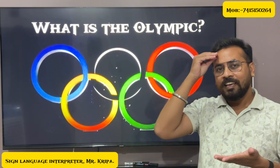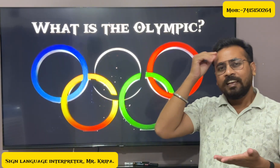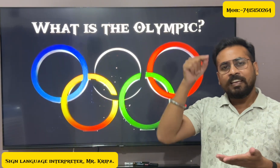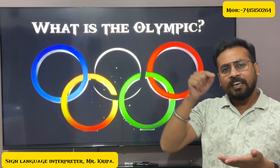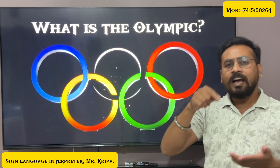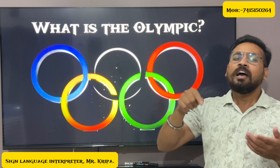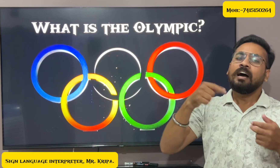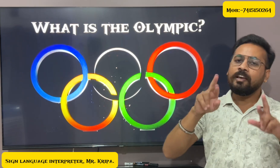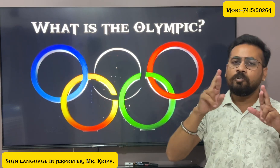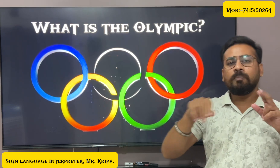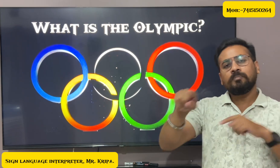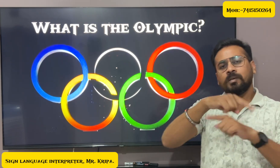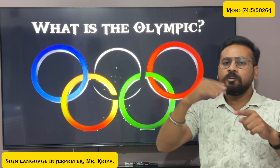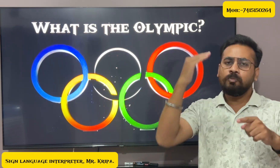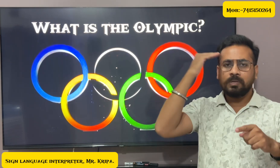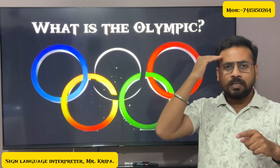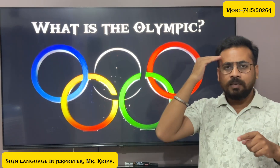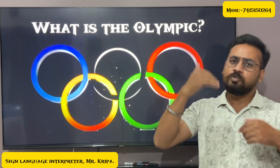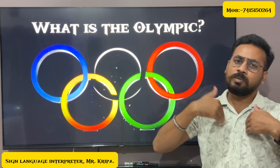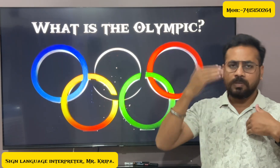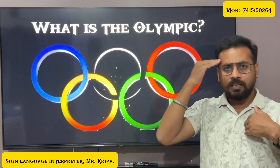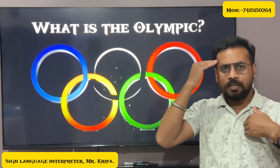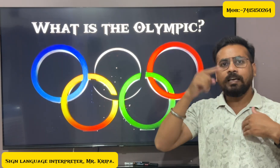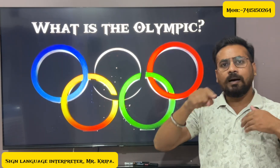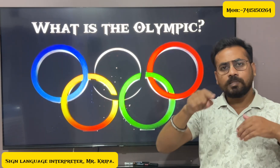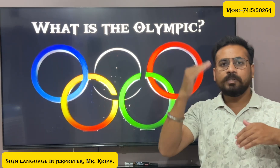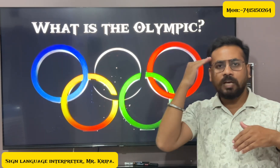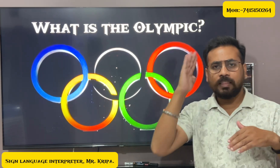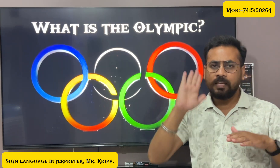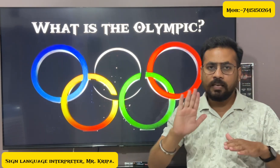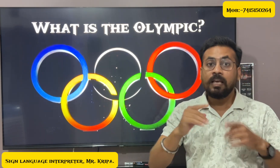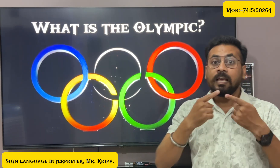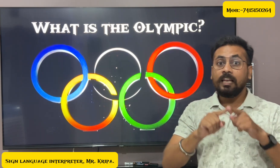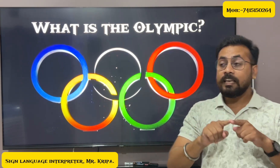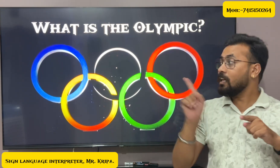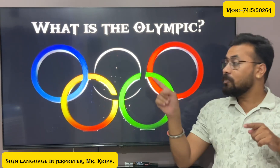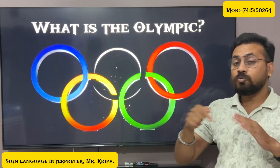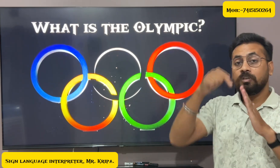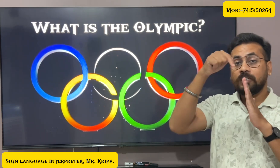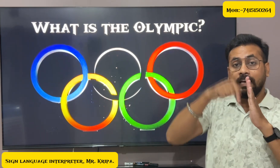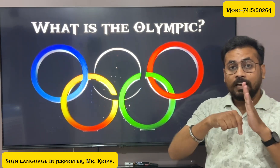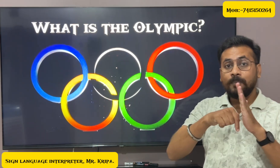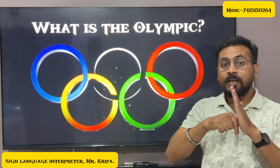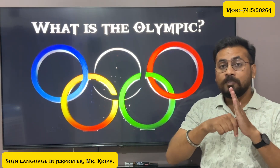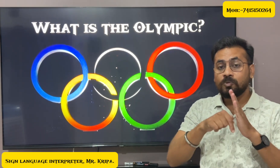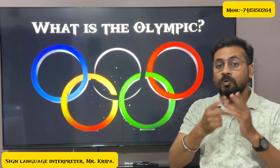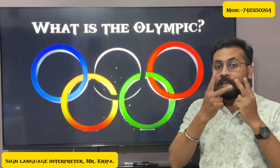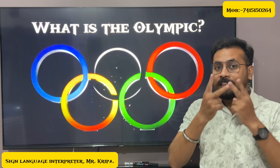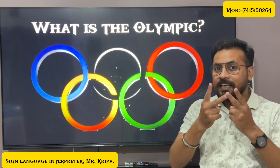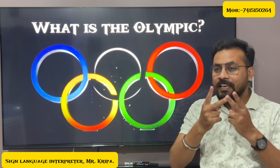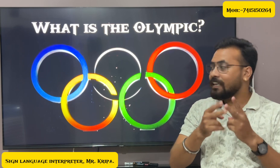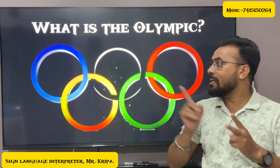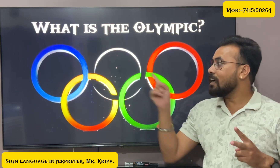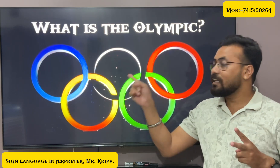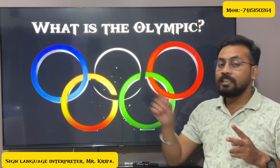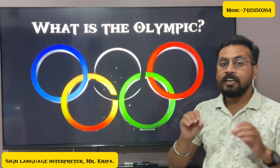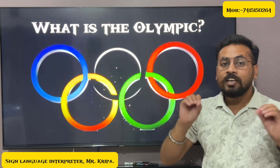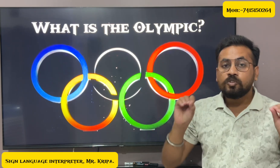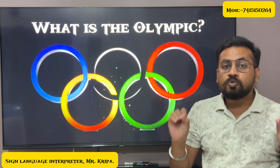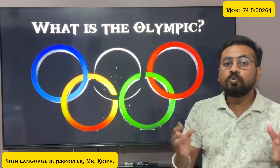ठीक है ना। आई होप आप सभी को पता है, मुझे पता है कि आप सभी जानते हैं, लेकिन हम इसको गहराई में हम इसको देखेंगे कि आखिर ये शुरू कब